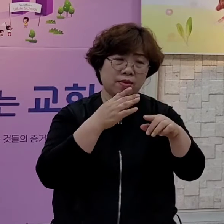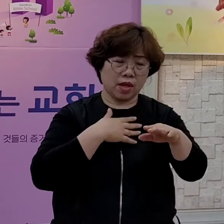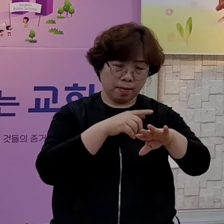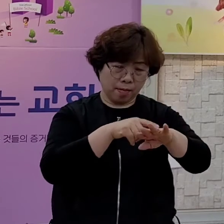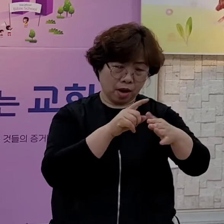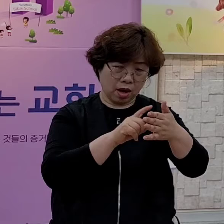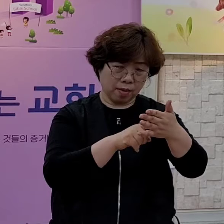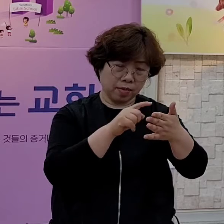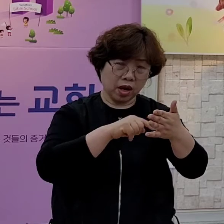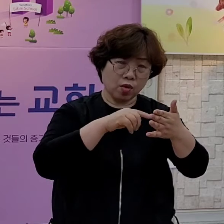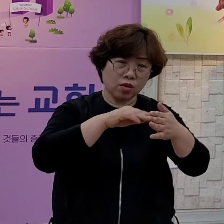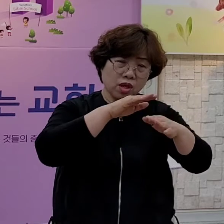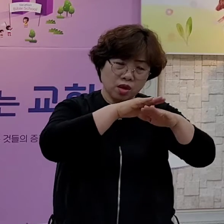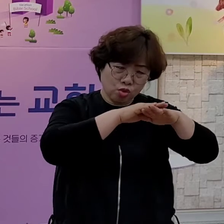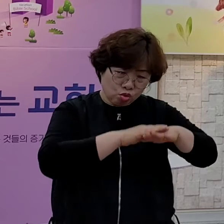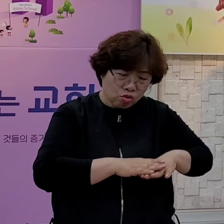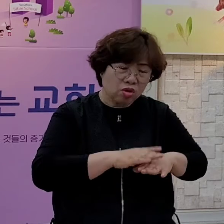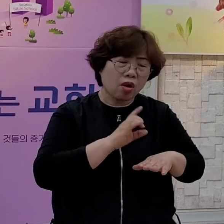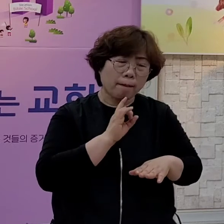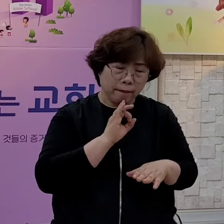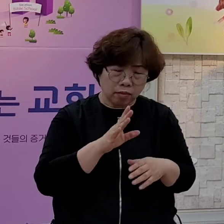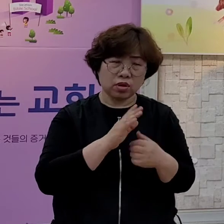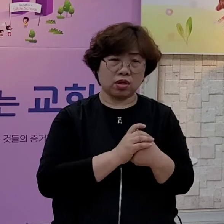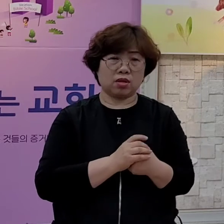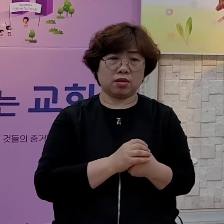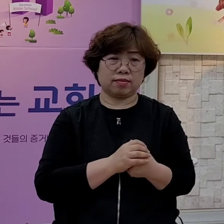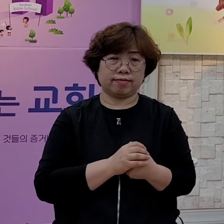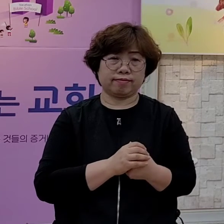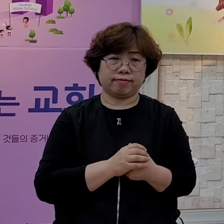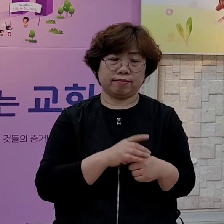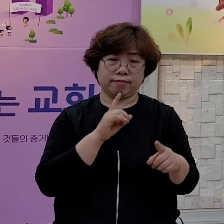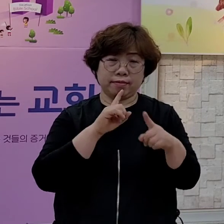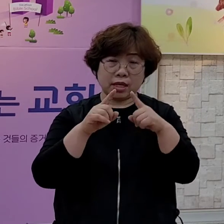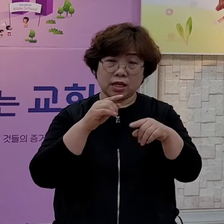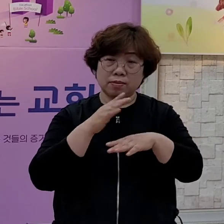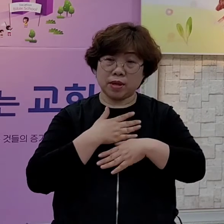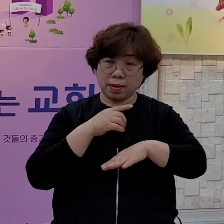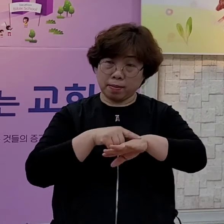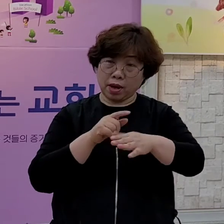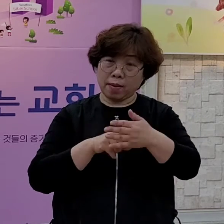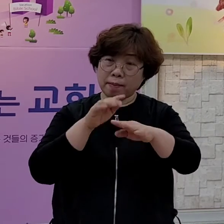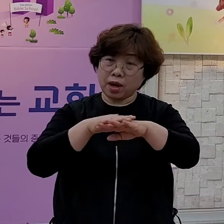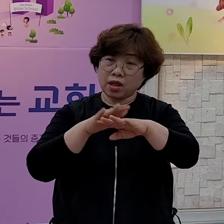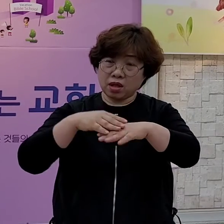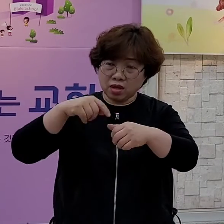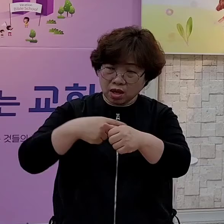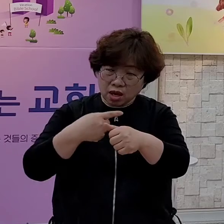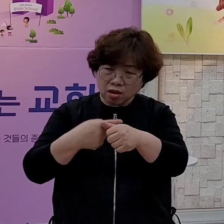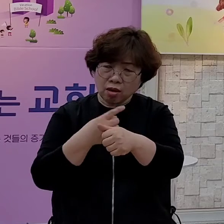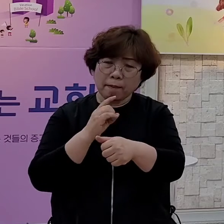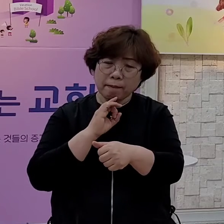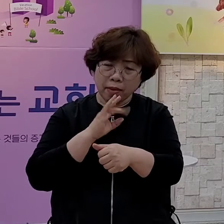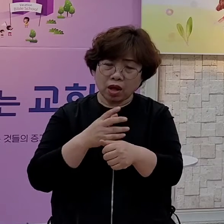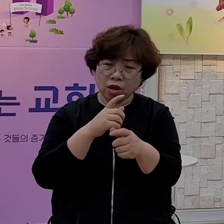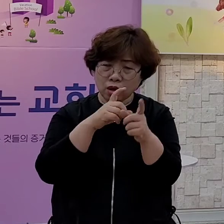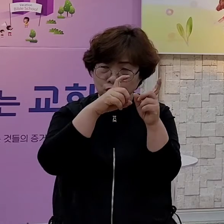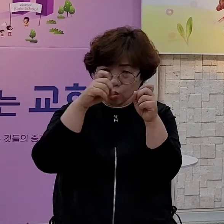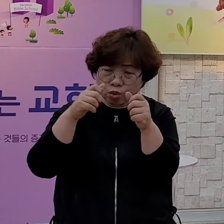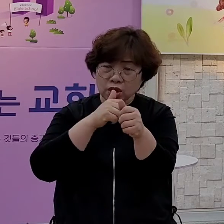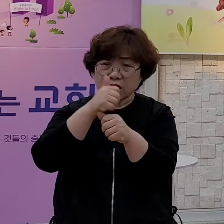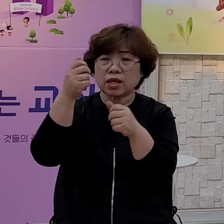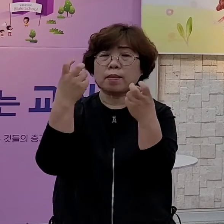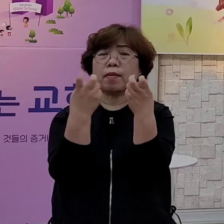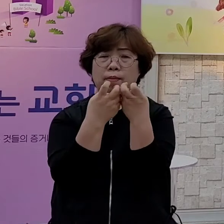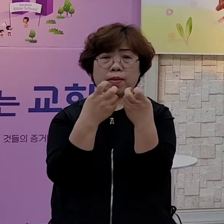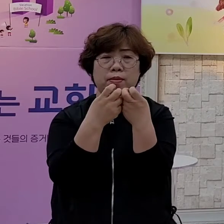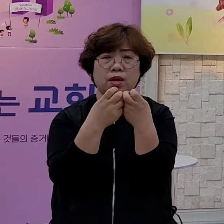것. 말씀을 내 마음판에 새기는 것. 이것 말고는 다른 방법이 없더이다. 이것을 하나님 앞에 지금 고백하고